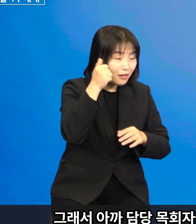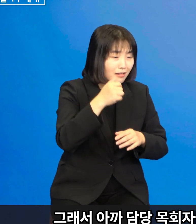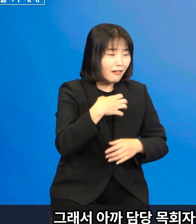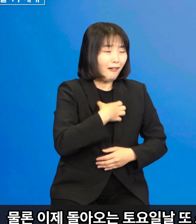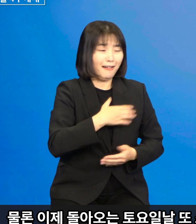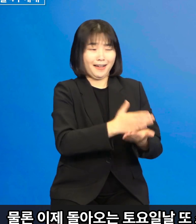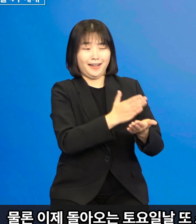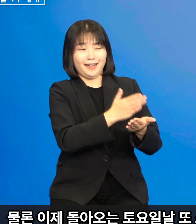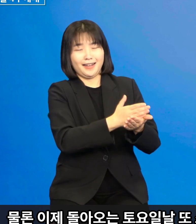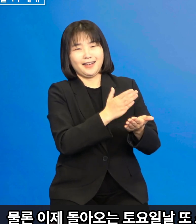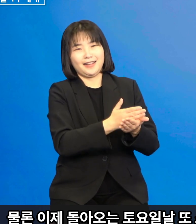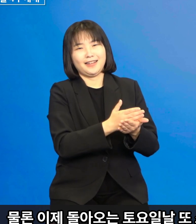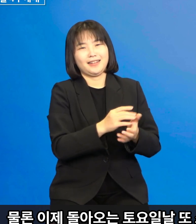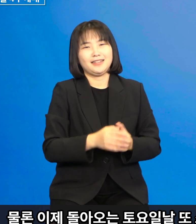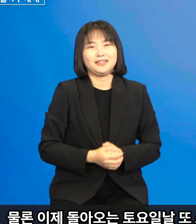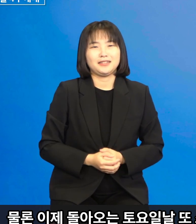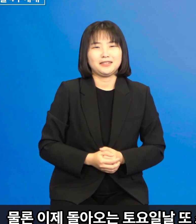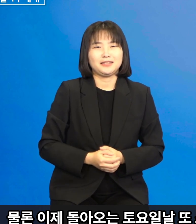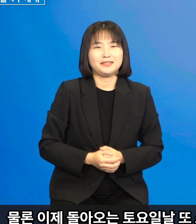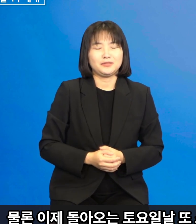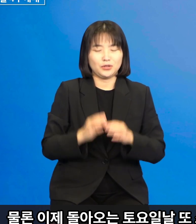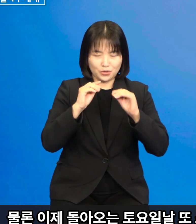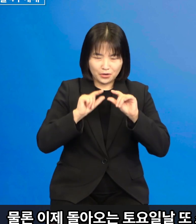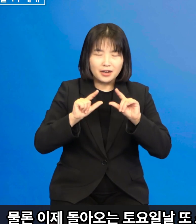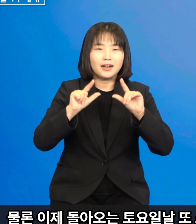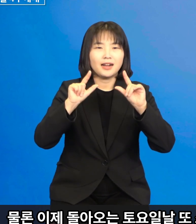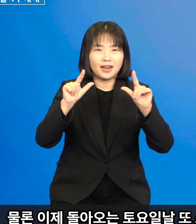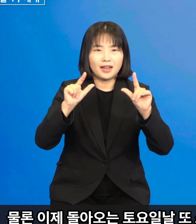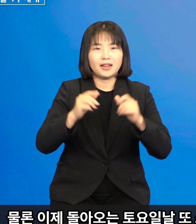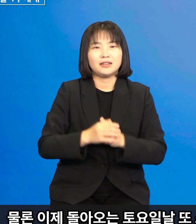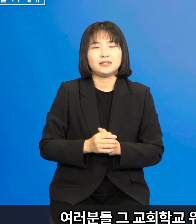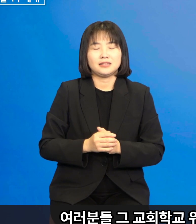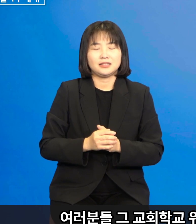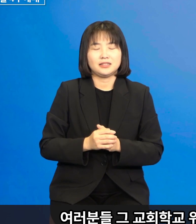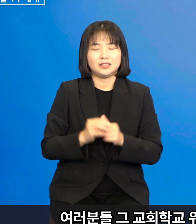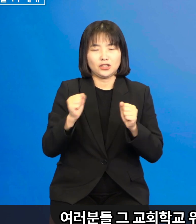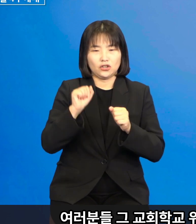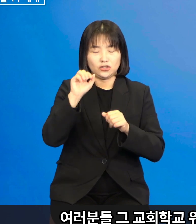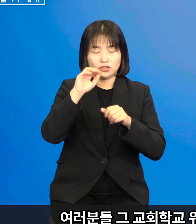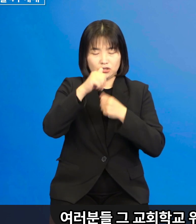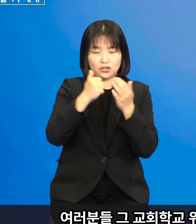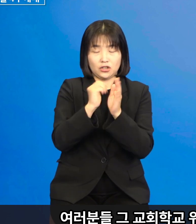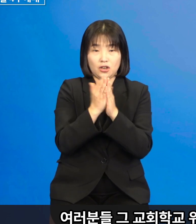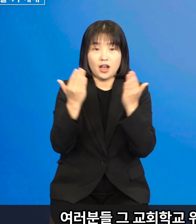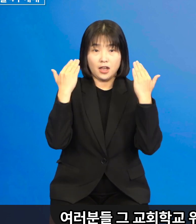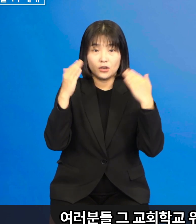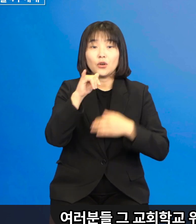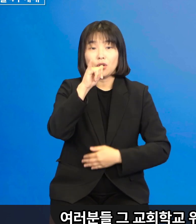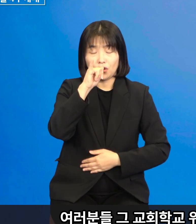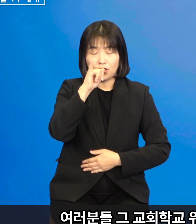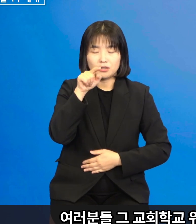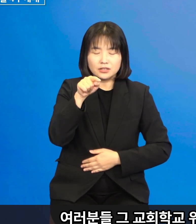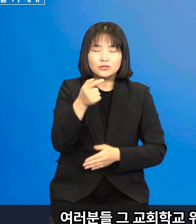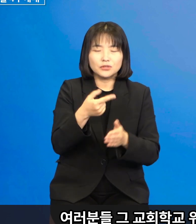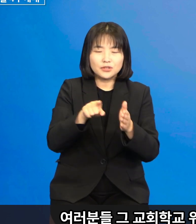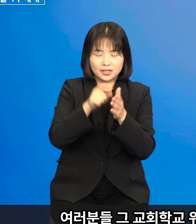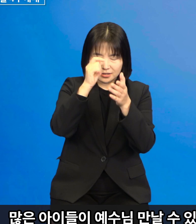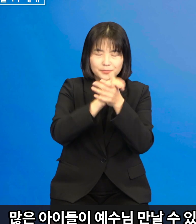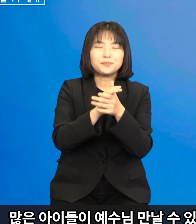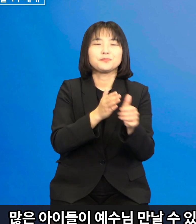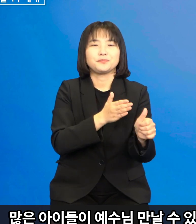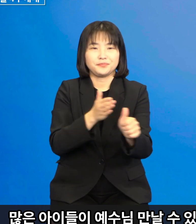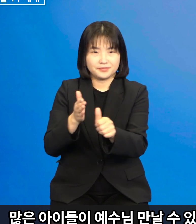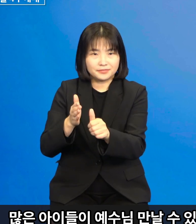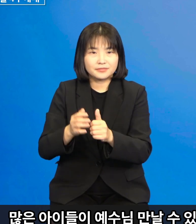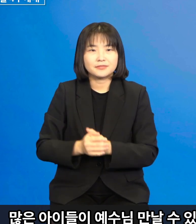이제 물론 이제 돌아오는 토요일날 또 소년부 우리 겨울 성경학교 있긴 하지만 여러분들 그 학교 위에서 여러분 기도해 주시고